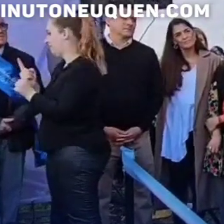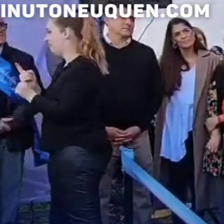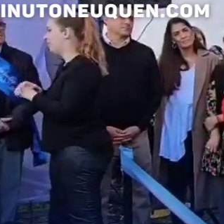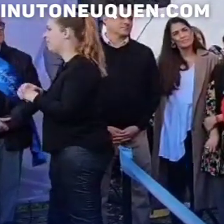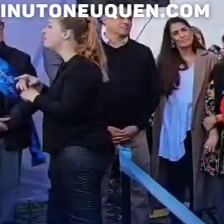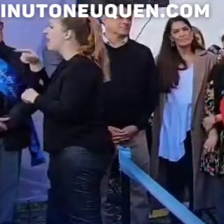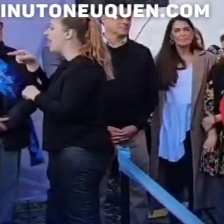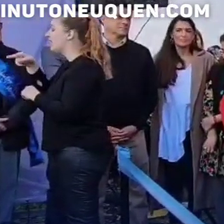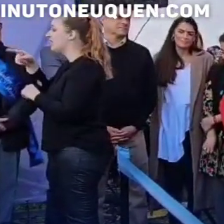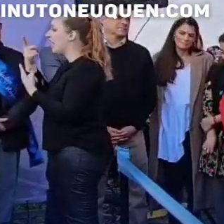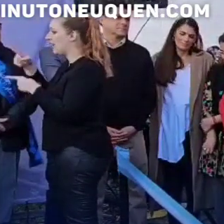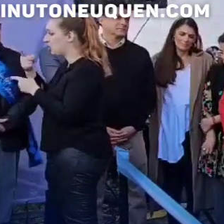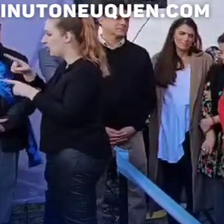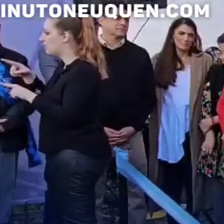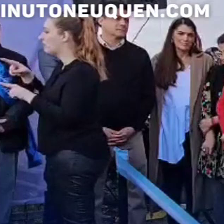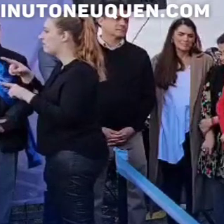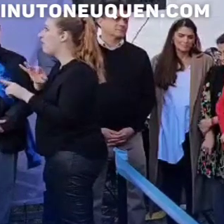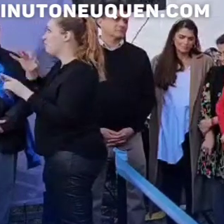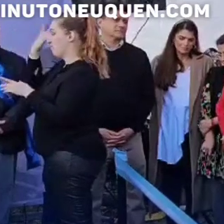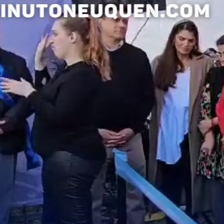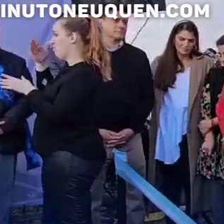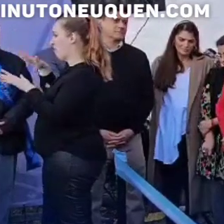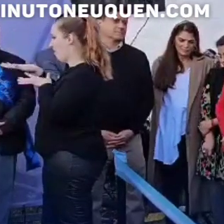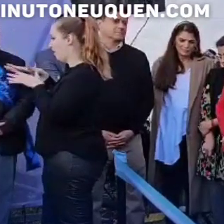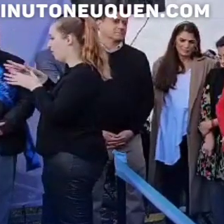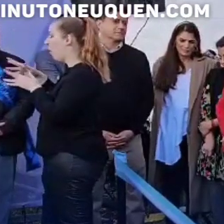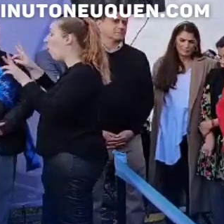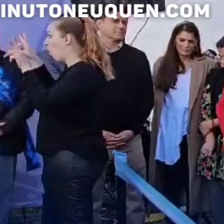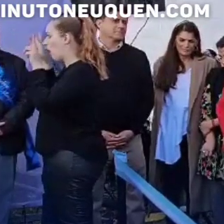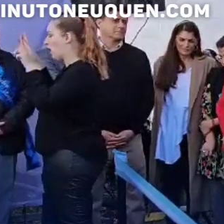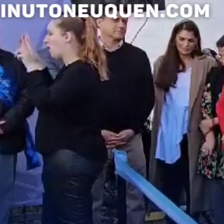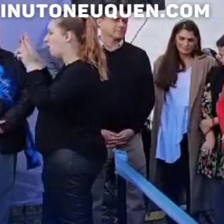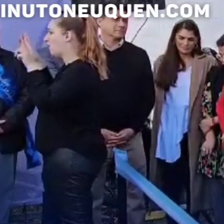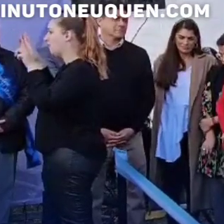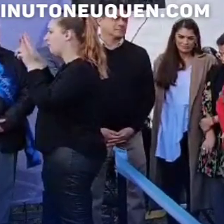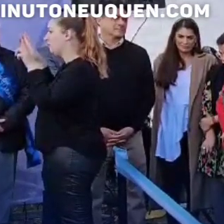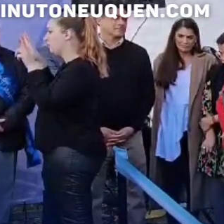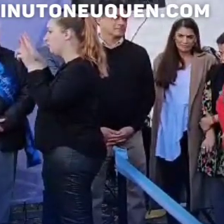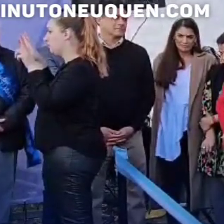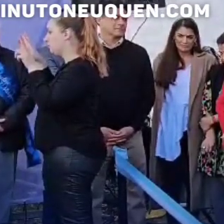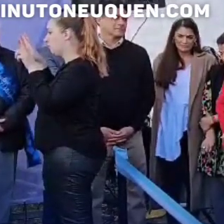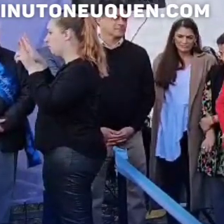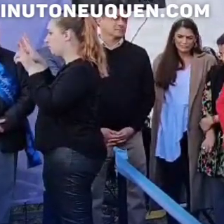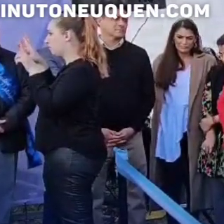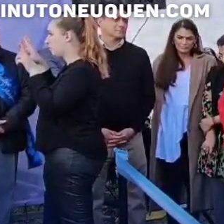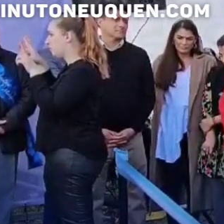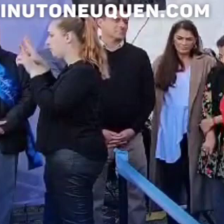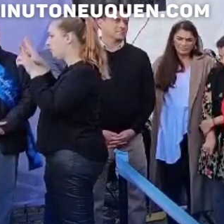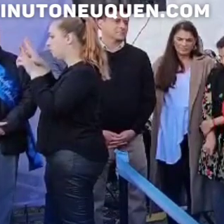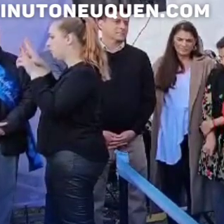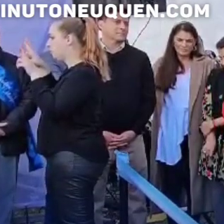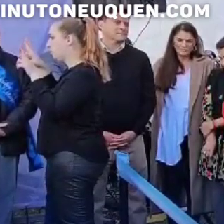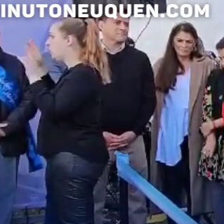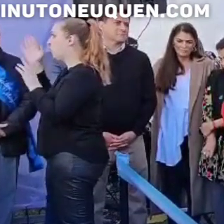A esa canción en aquel tiempo, ojalá no hubiese tenido que hacer